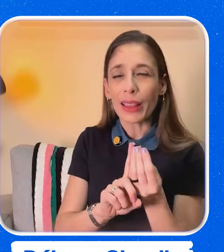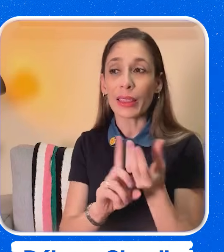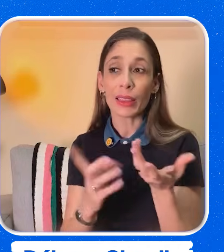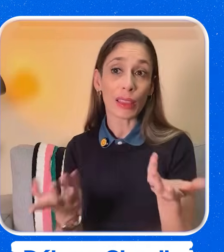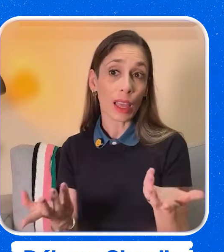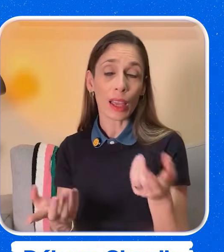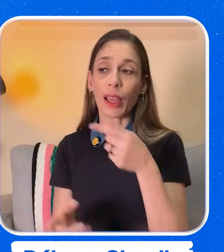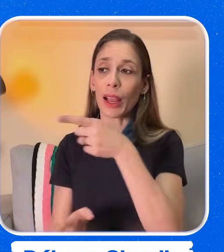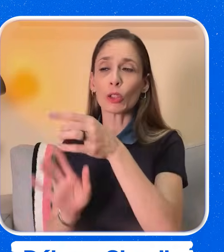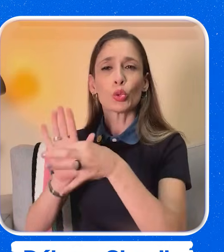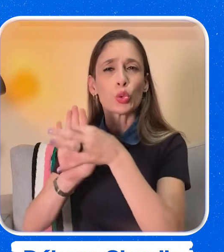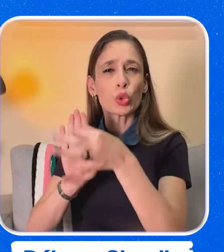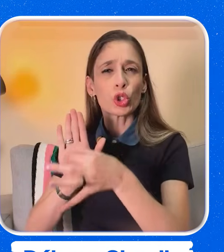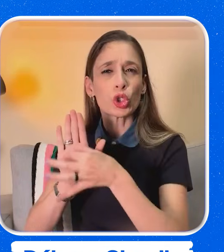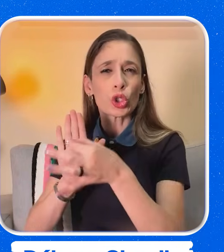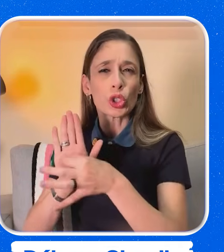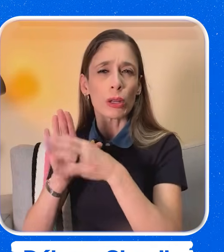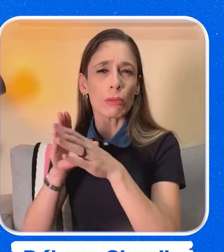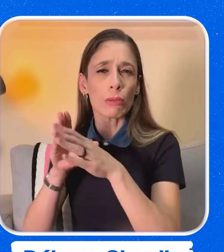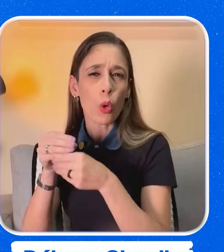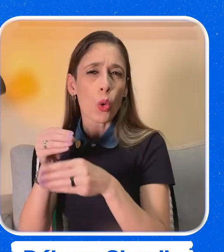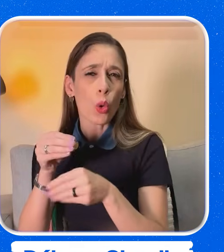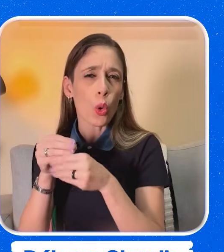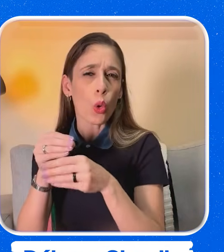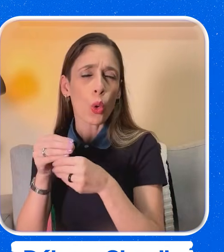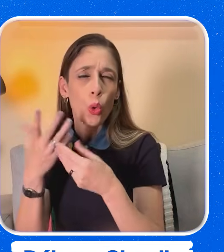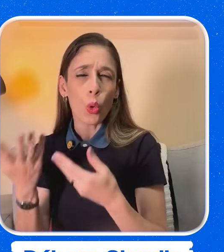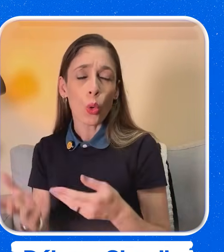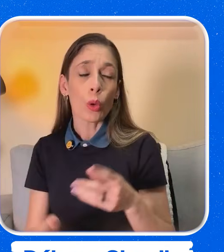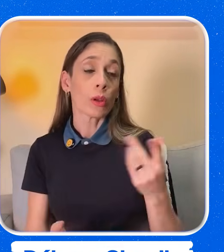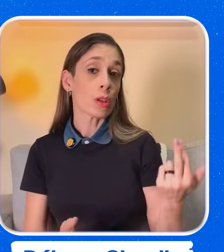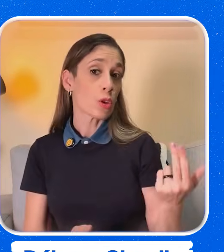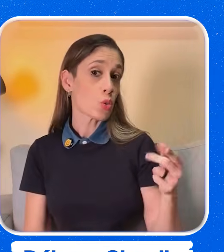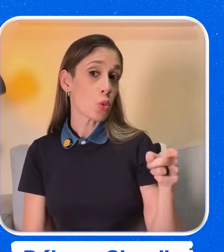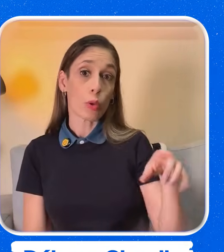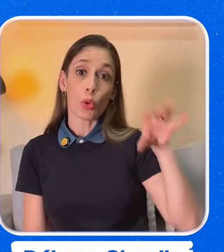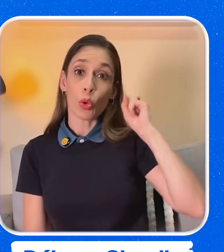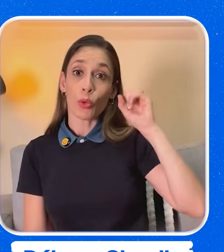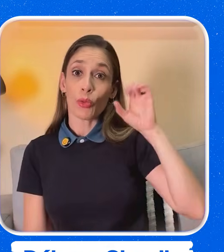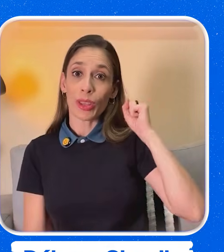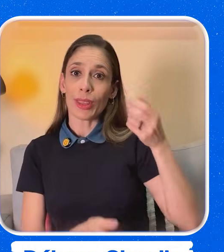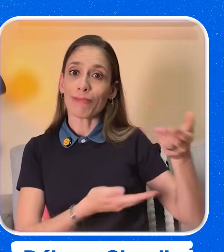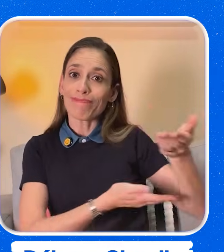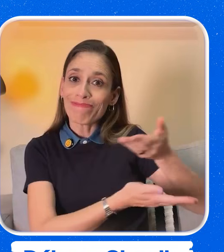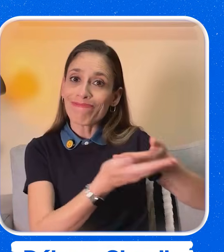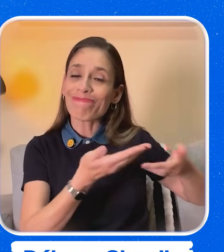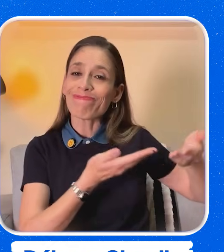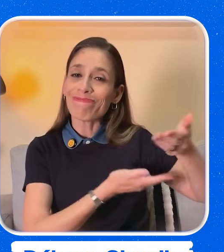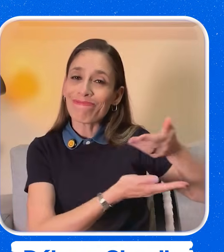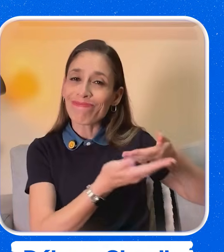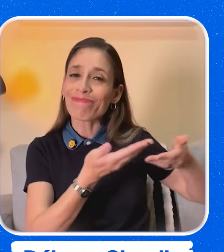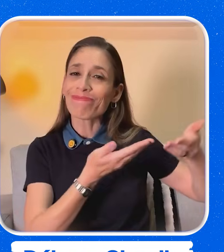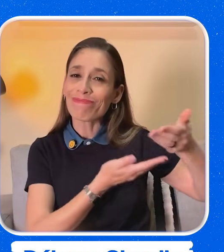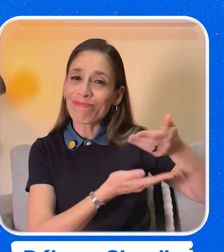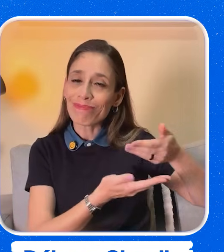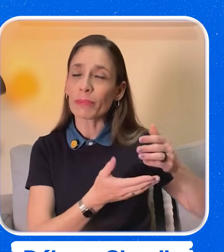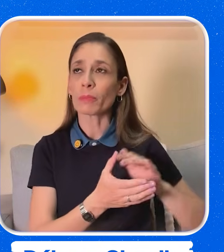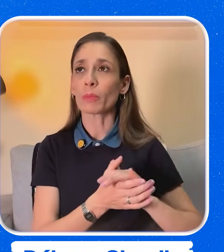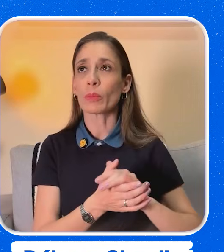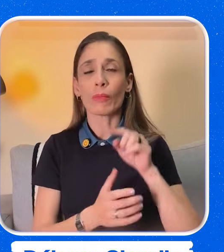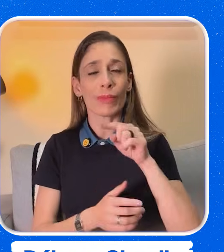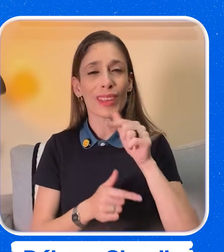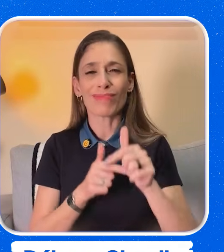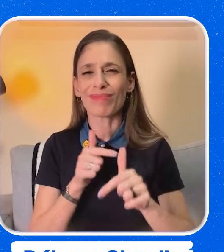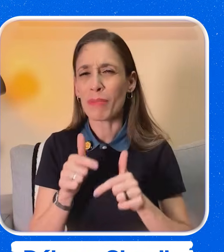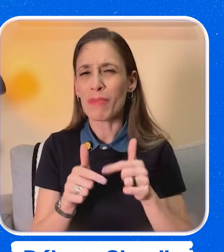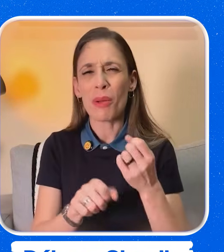pessoa ouvinte. Né? Então, dessa forma que eu venho desempenhando esse trabalho. Um trabalho que me emociona